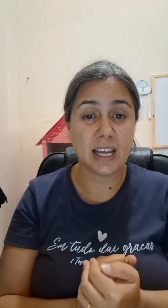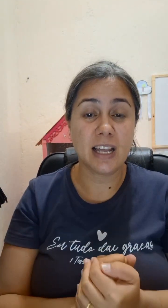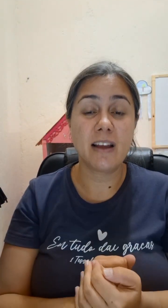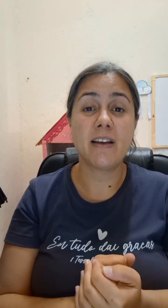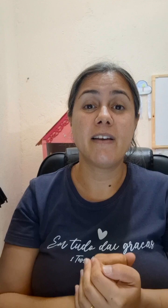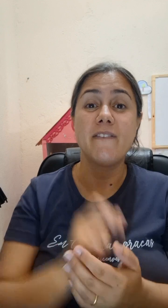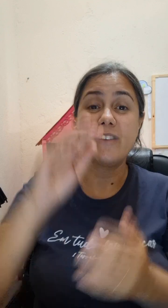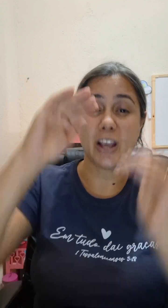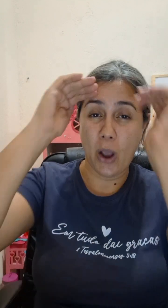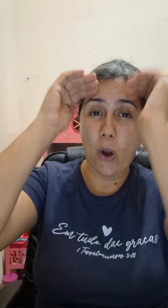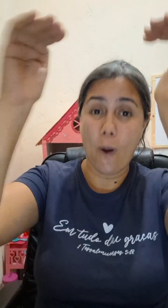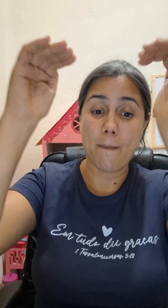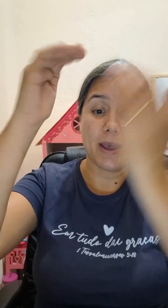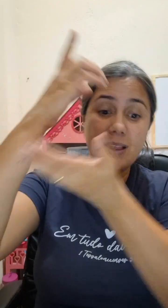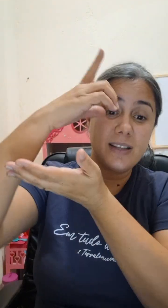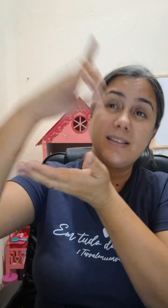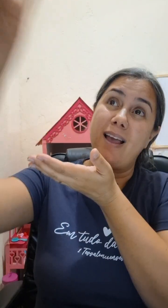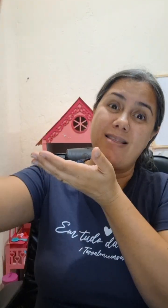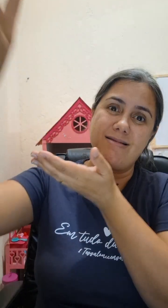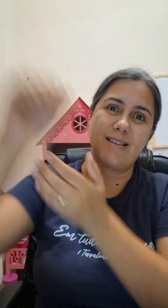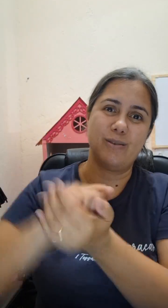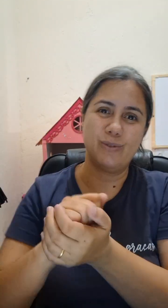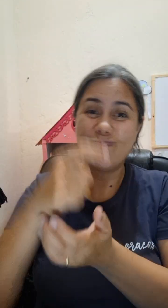fala em espírito e em verdade, significa